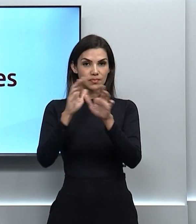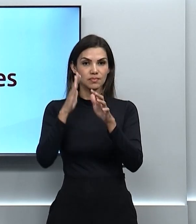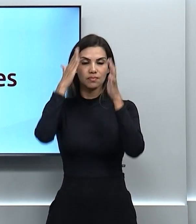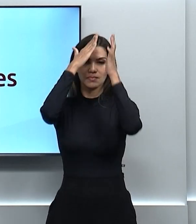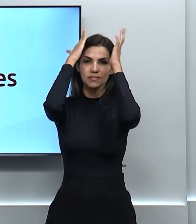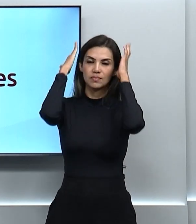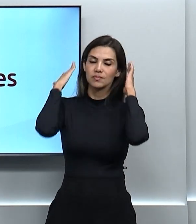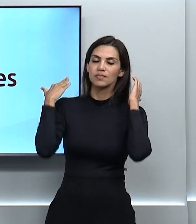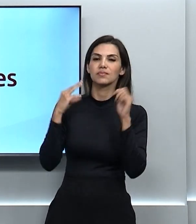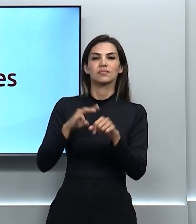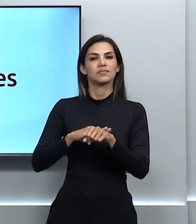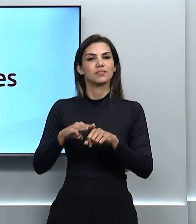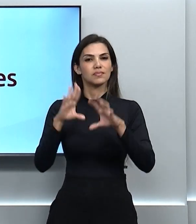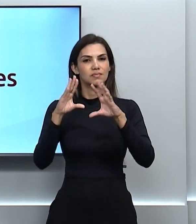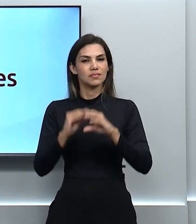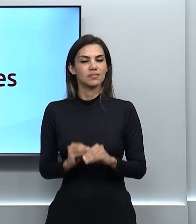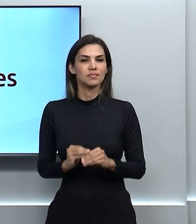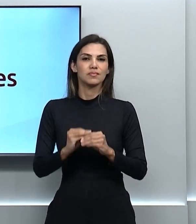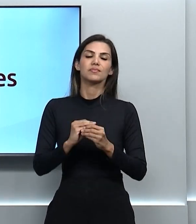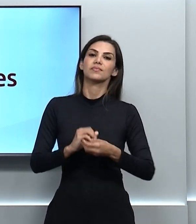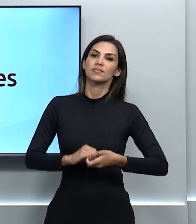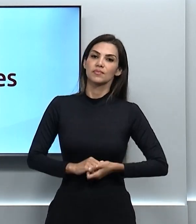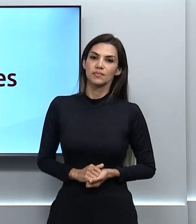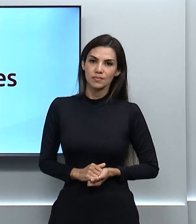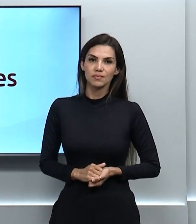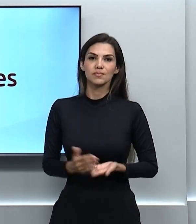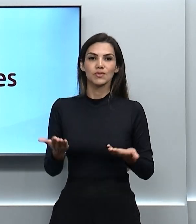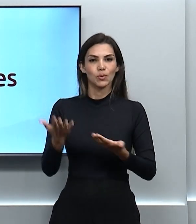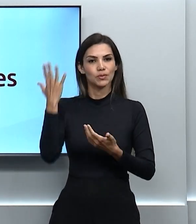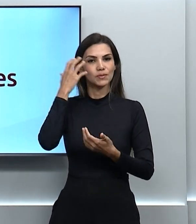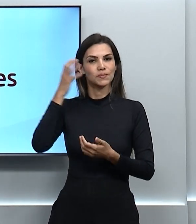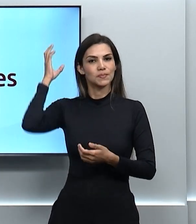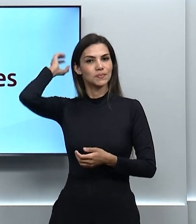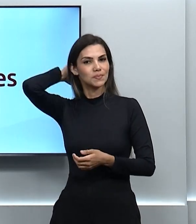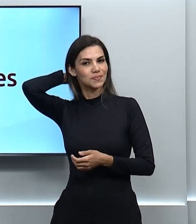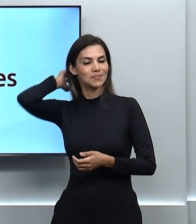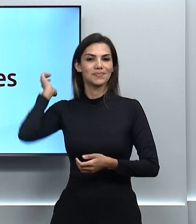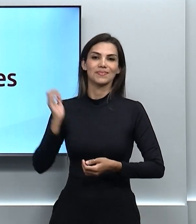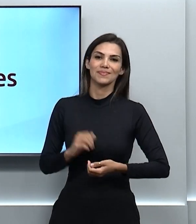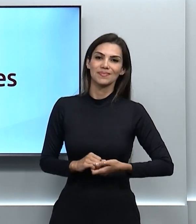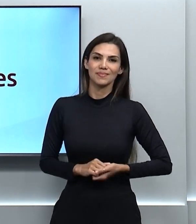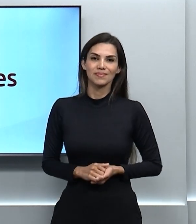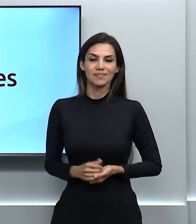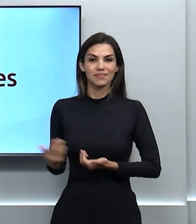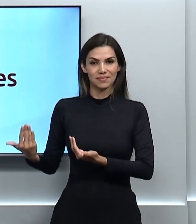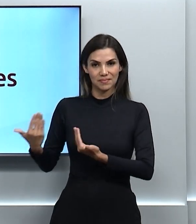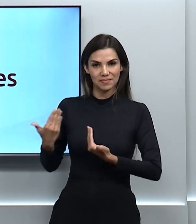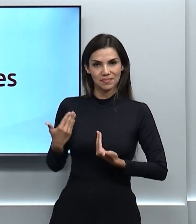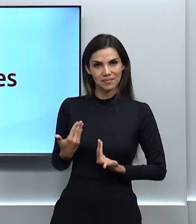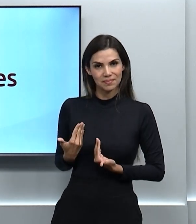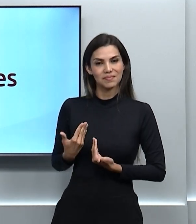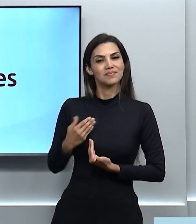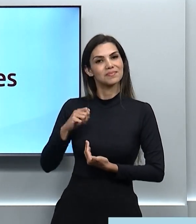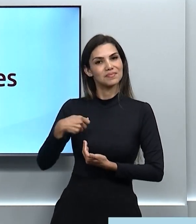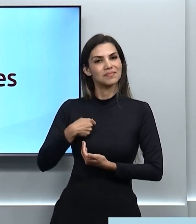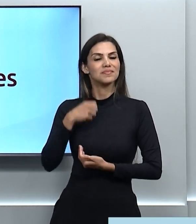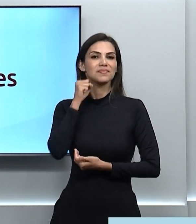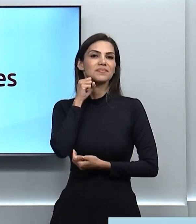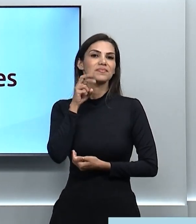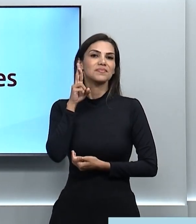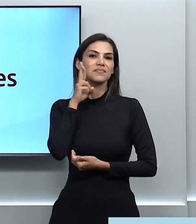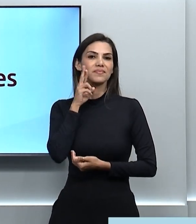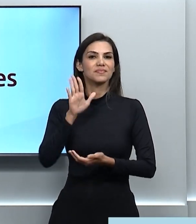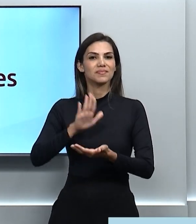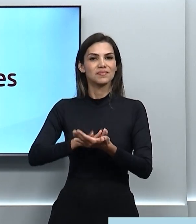cabelos castanhos escuros, longos e lisos, que hoje estão amarrados. À minha esquerda está a Sara Raquel, que